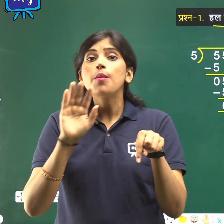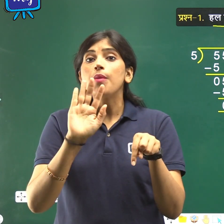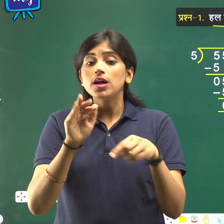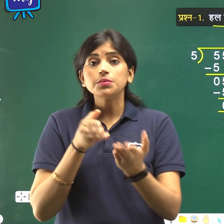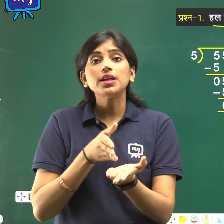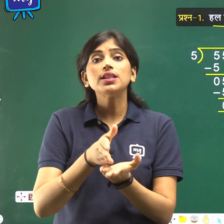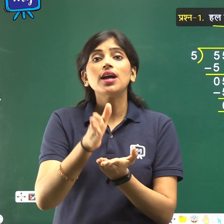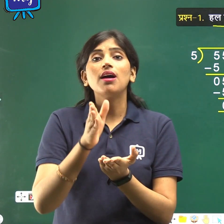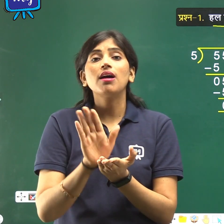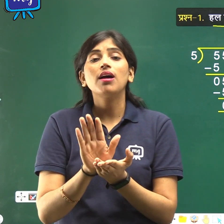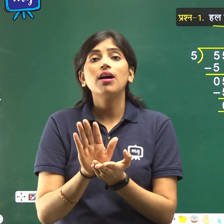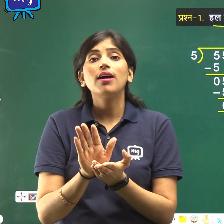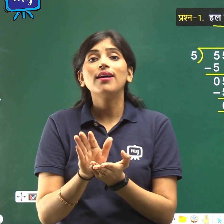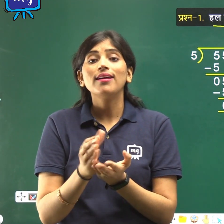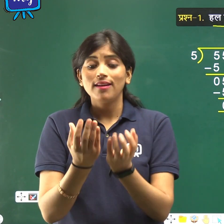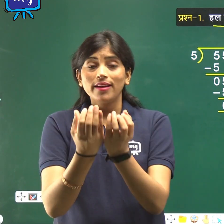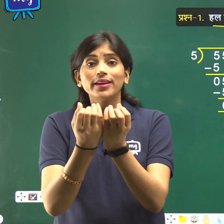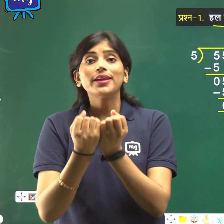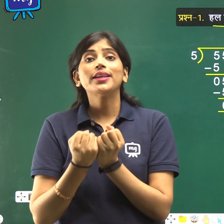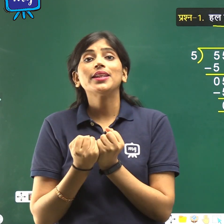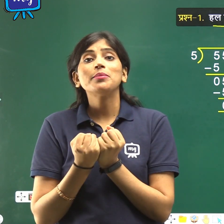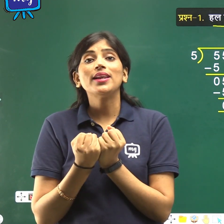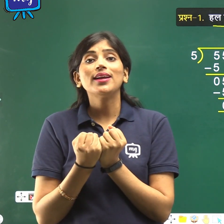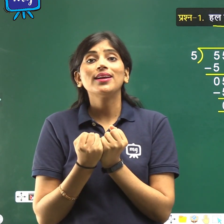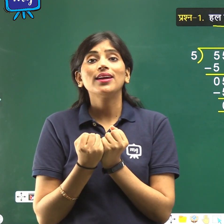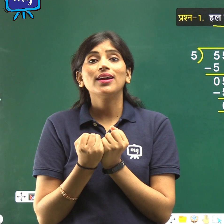दिया, कितने आए बच्चों?